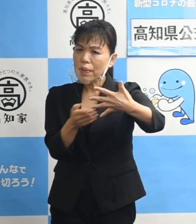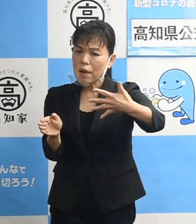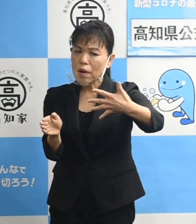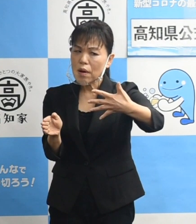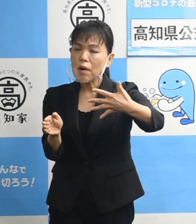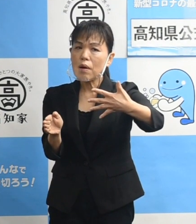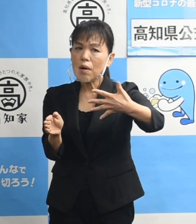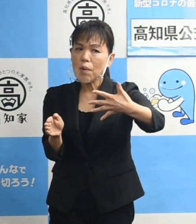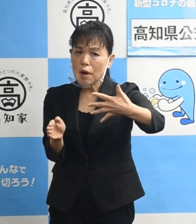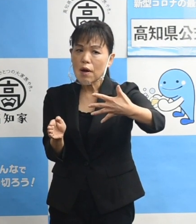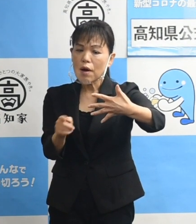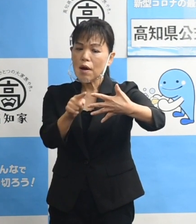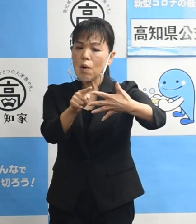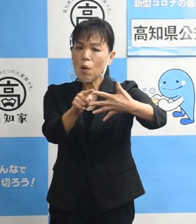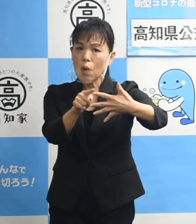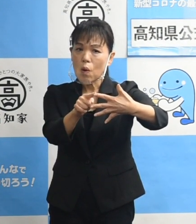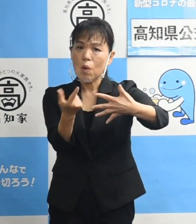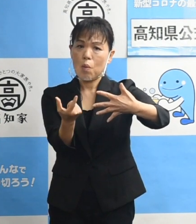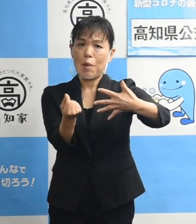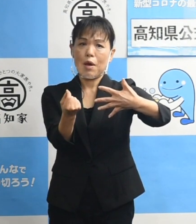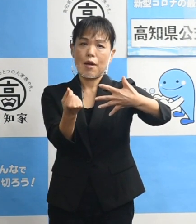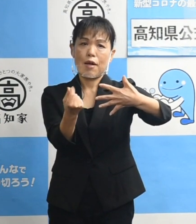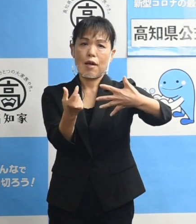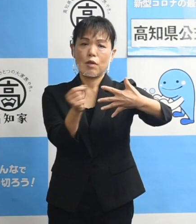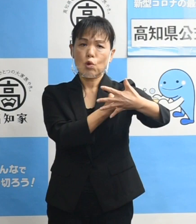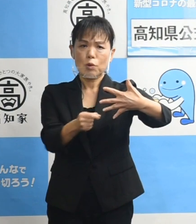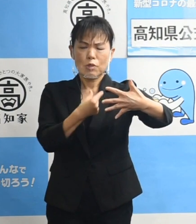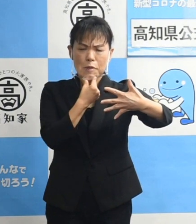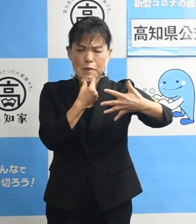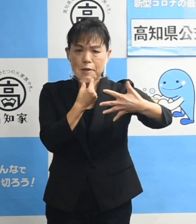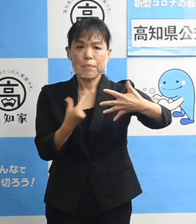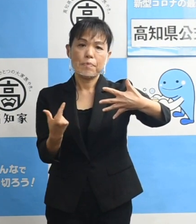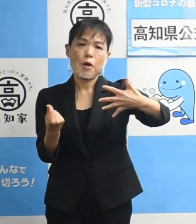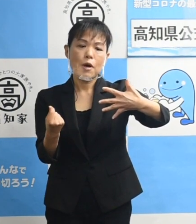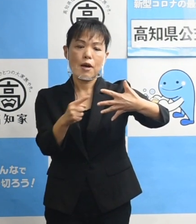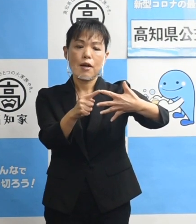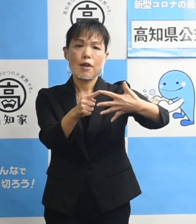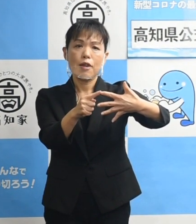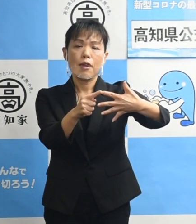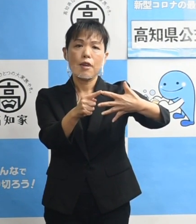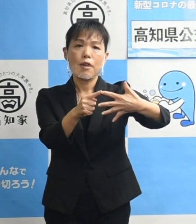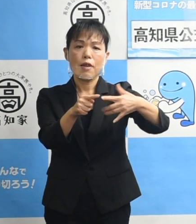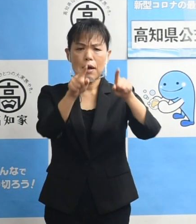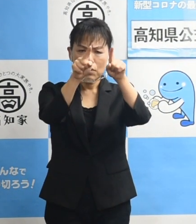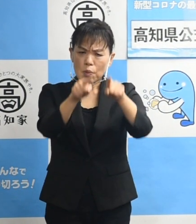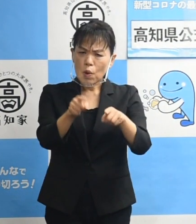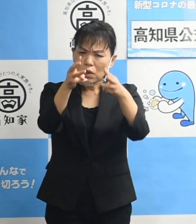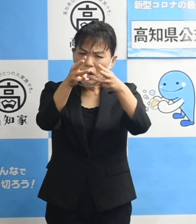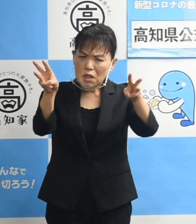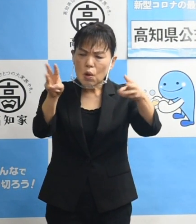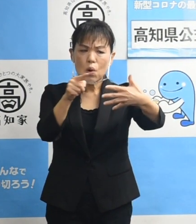別警戒を背負うことといたしますが、認識としましては、限りなくこの非常事態に近いところ